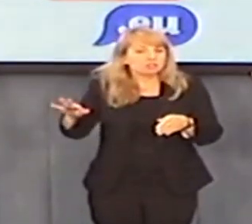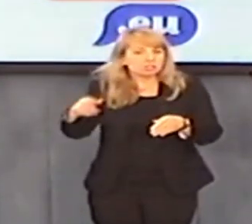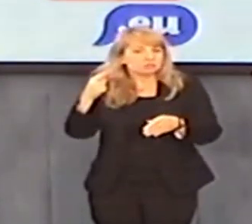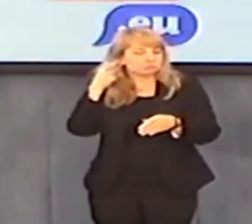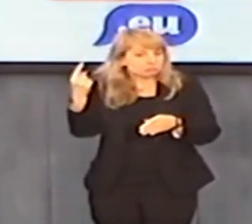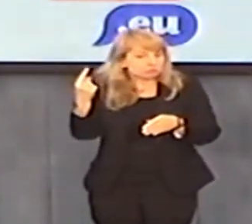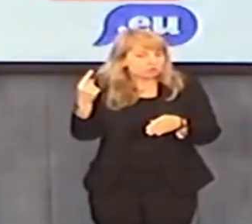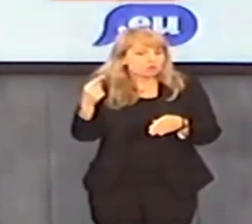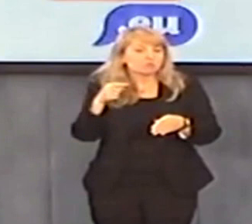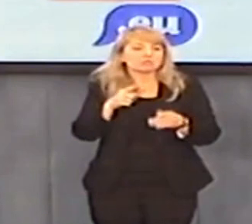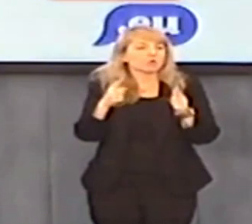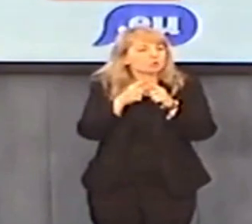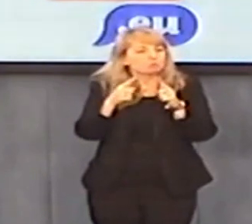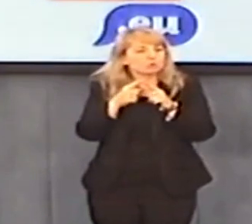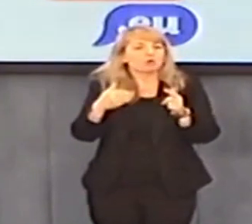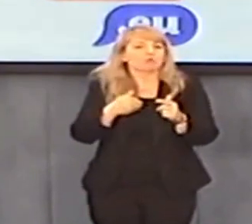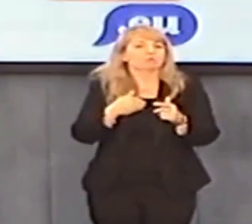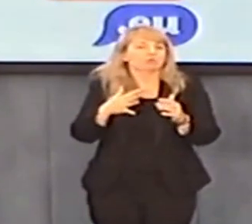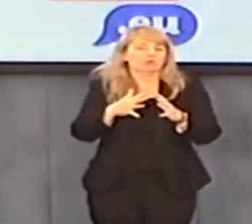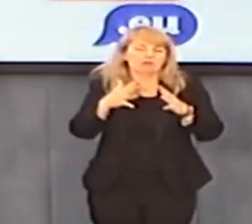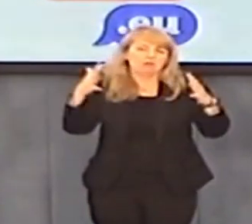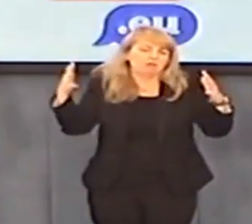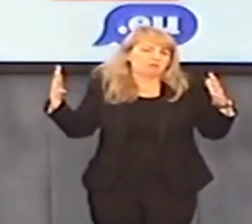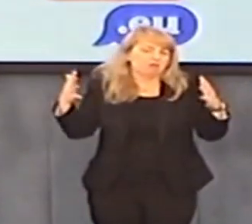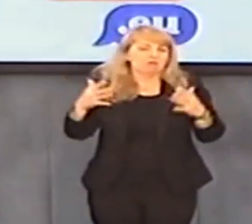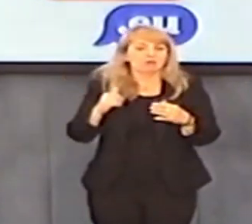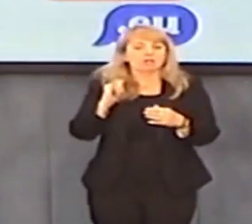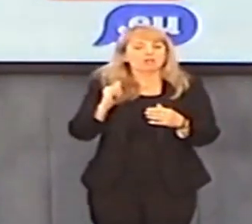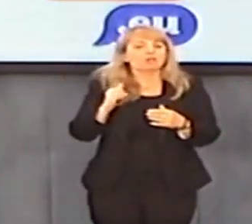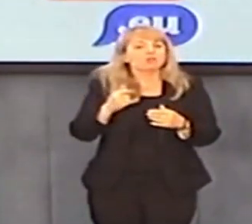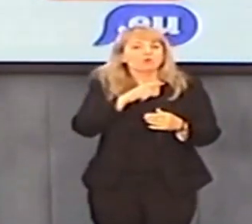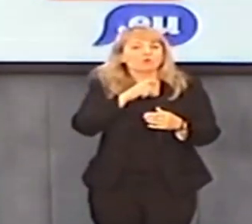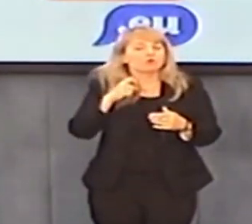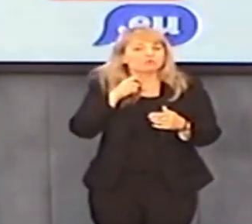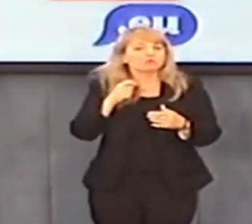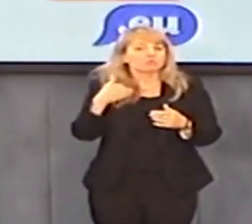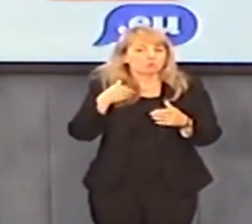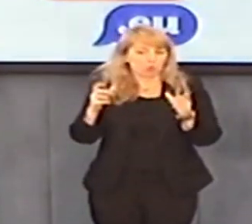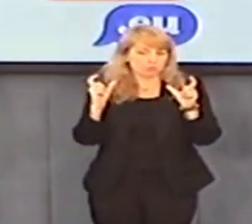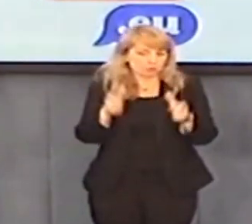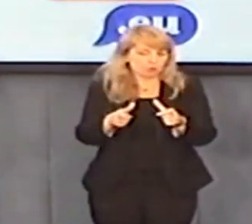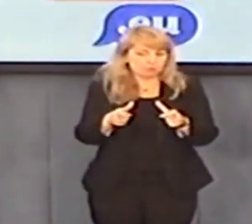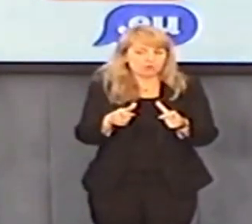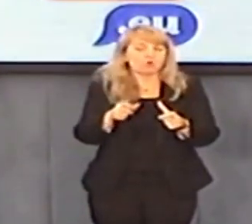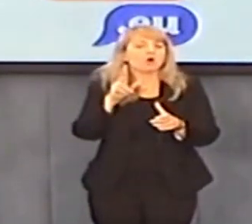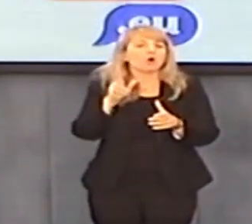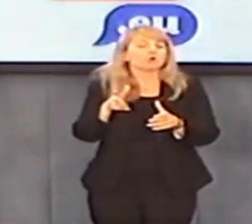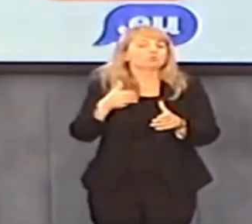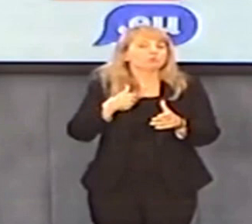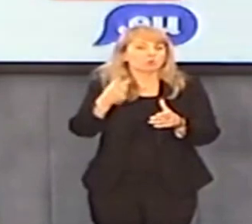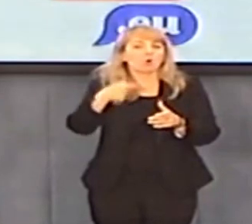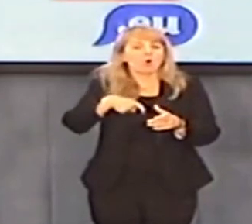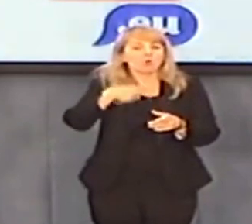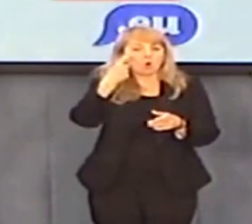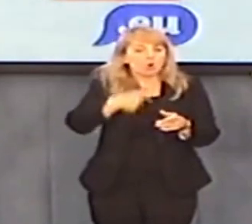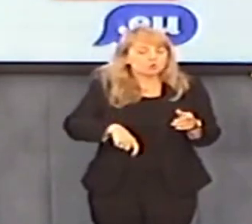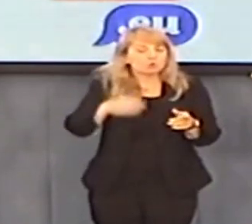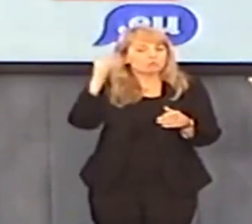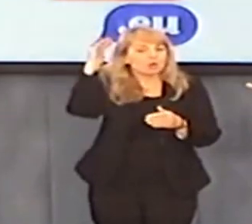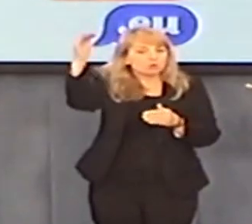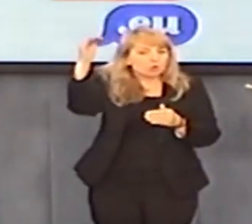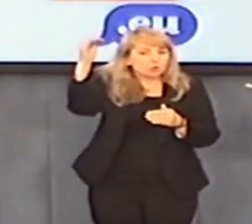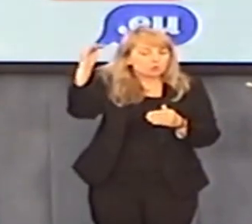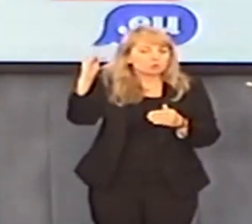wynika, że takich spotkań było wiele, a trwały one do czasu, aż ksiądz został przyłapany przez osoby dorosłe na gorącym